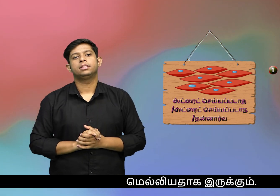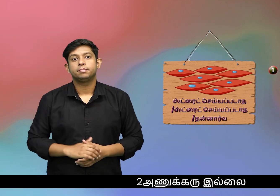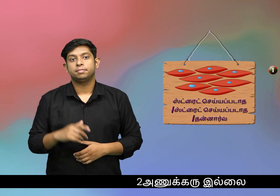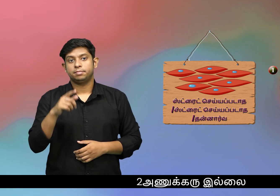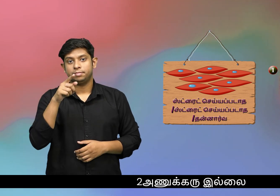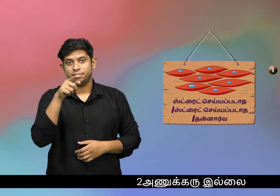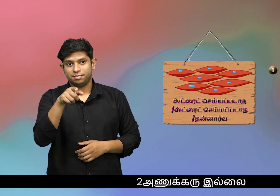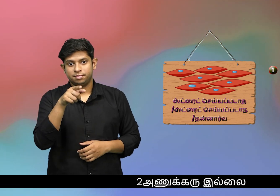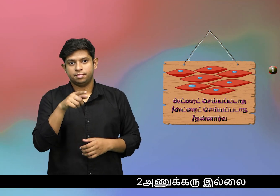அணுக்கரு இல்லை.